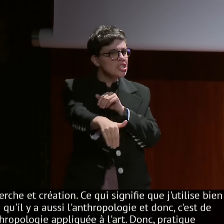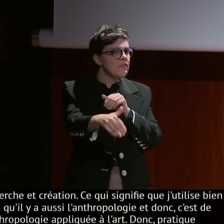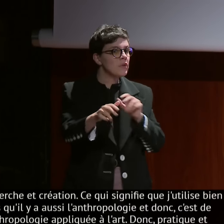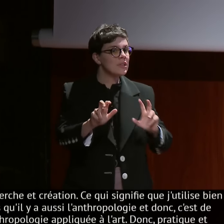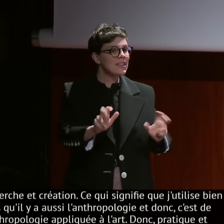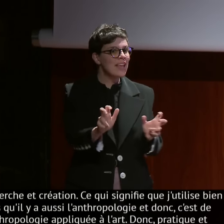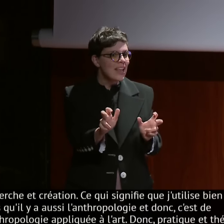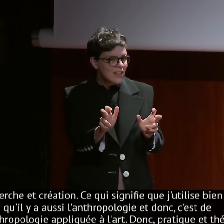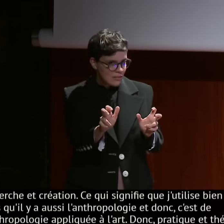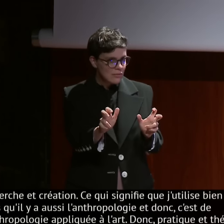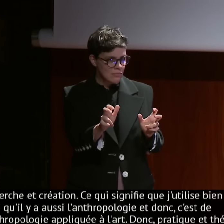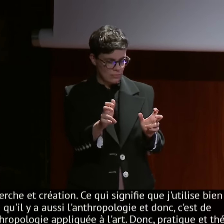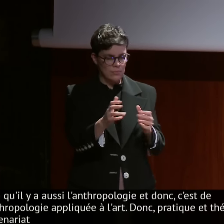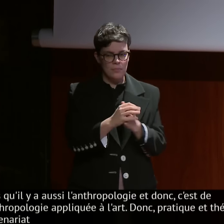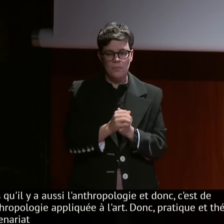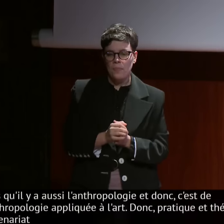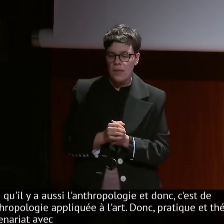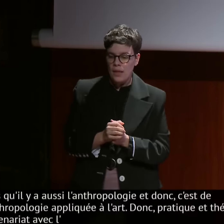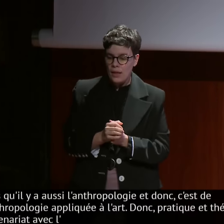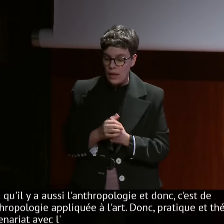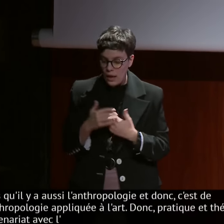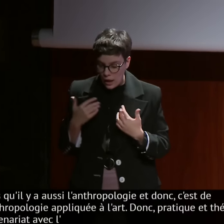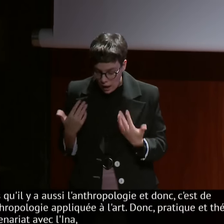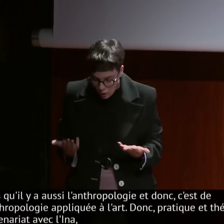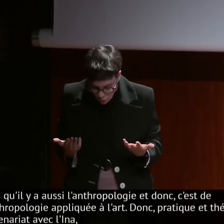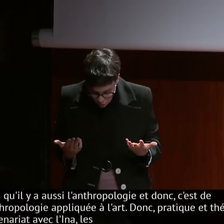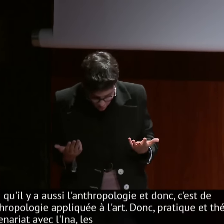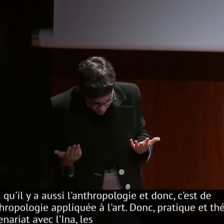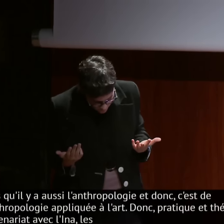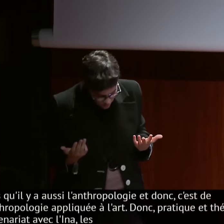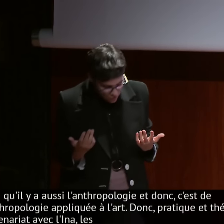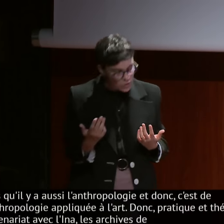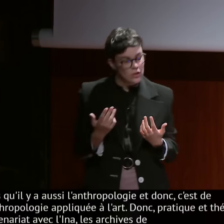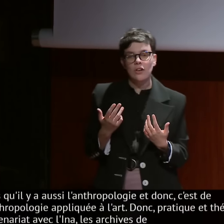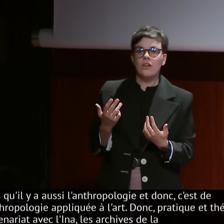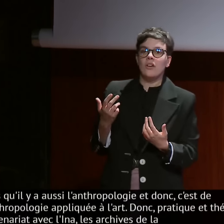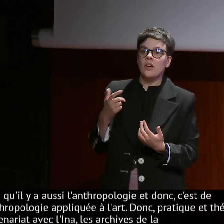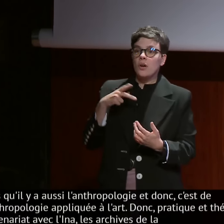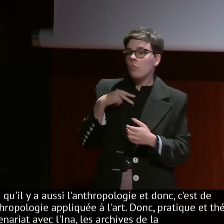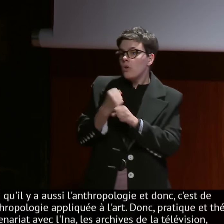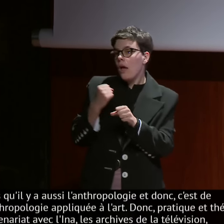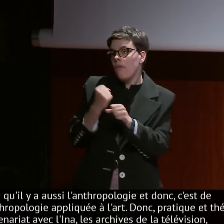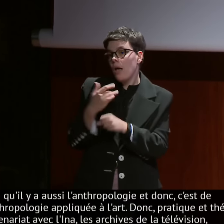avec l'INA, je ne sais pas si vous connaissez l'INA, c'est les archives de la télévision.